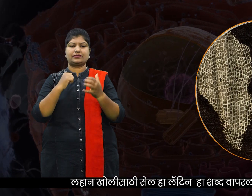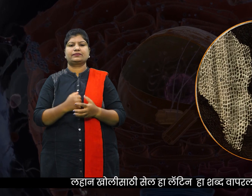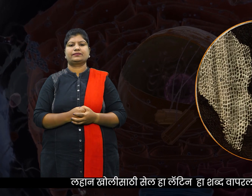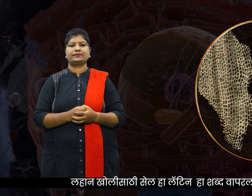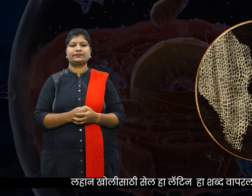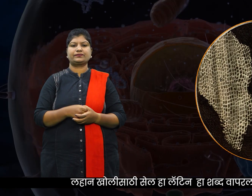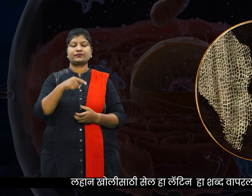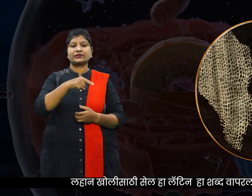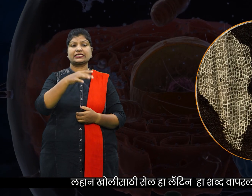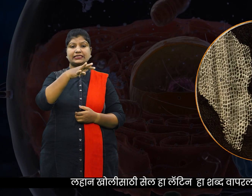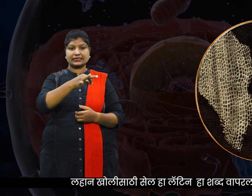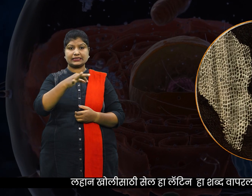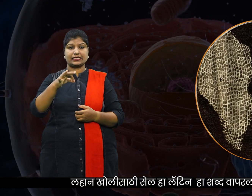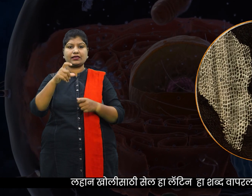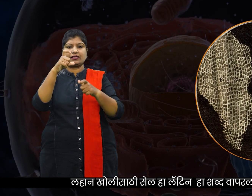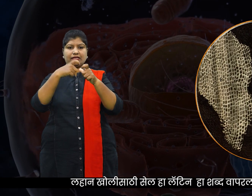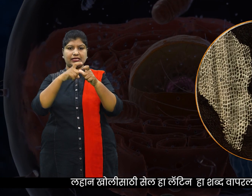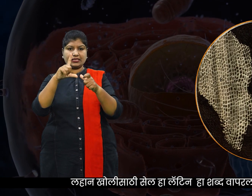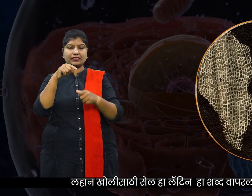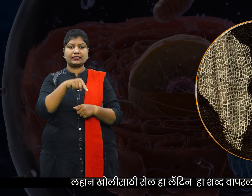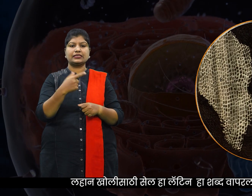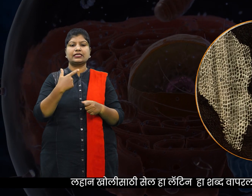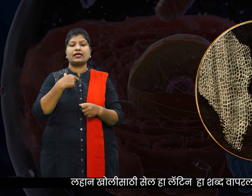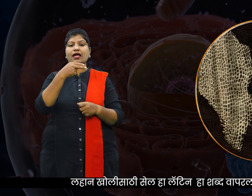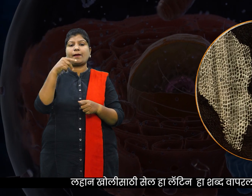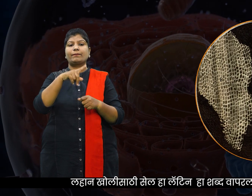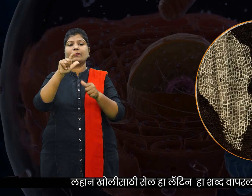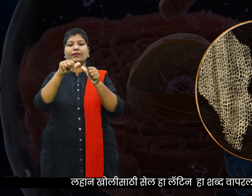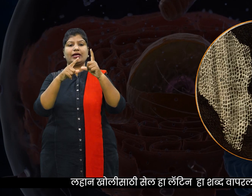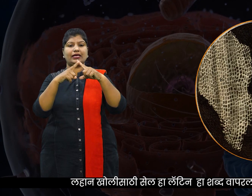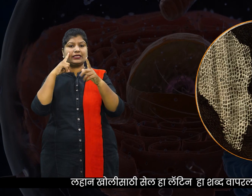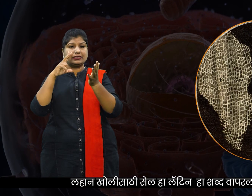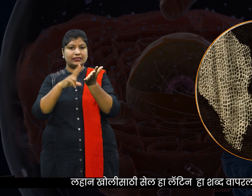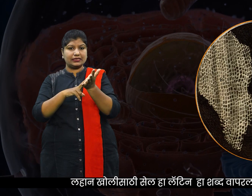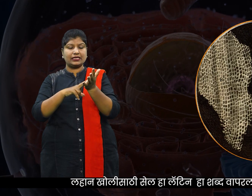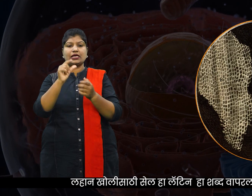लहान खोलीसाठी सेल हा लॅटिन शब्द वापरला जात आहे.